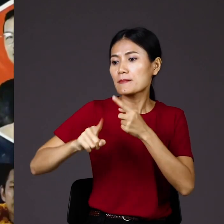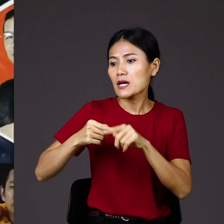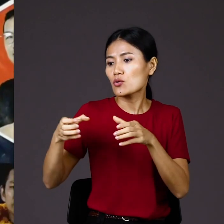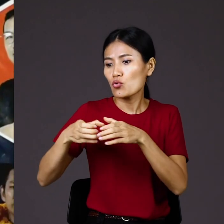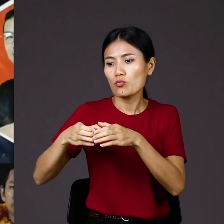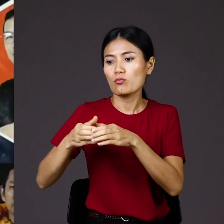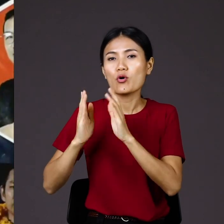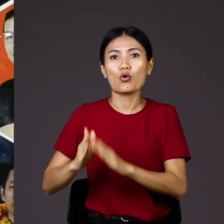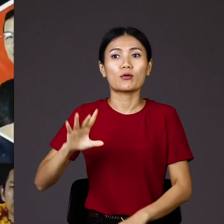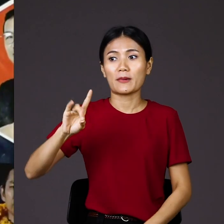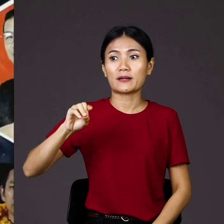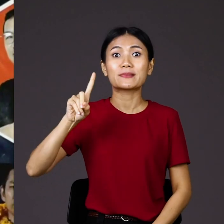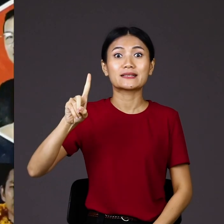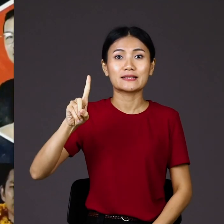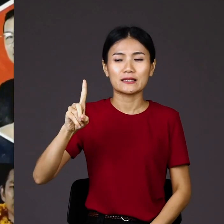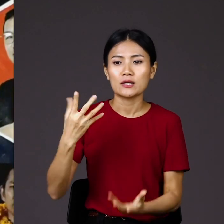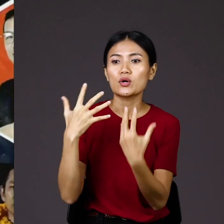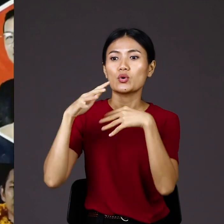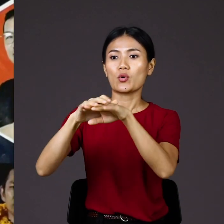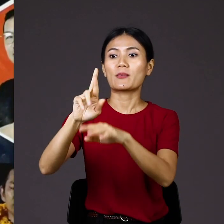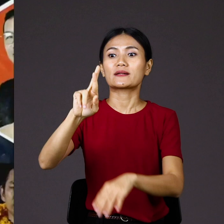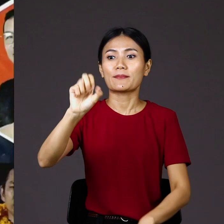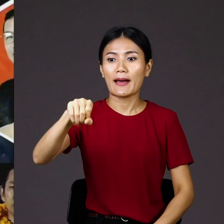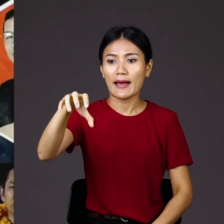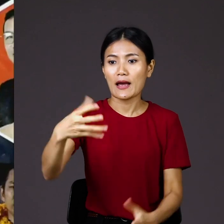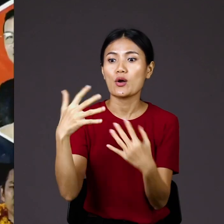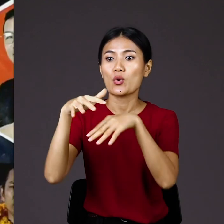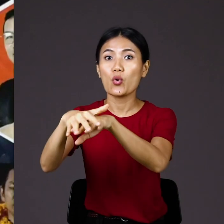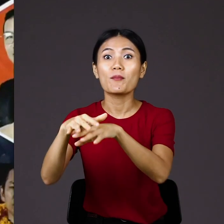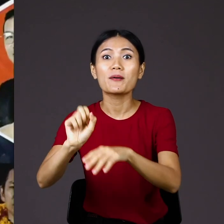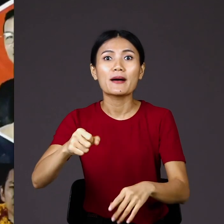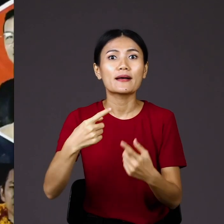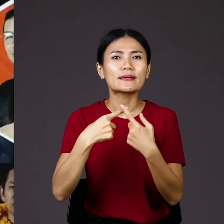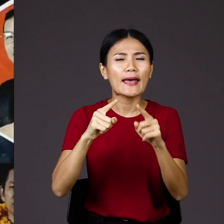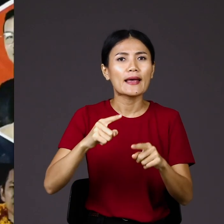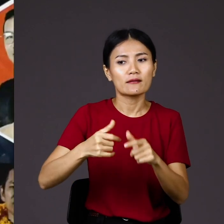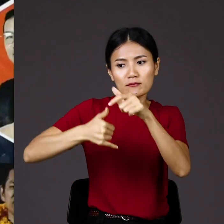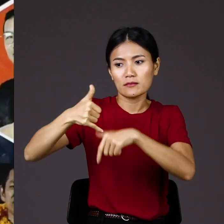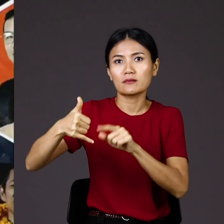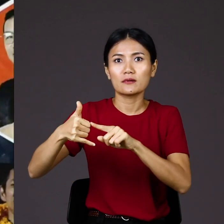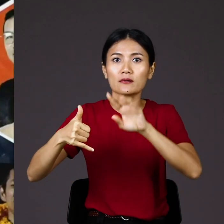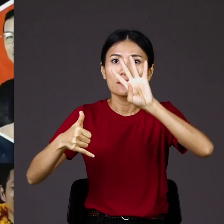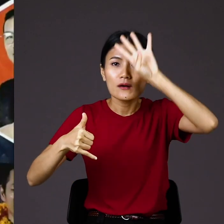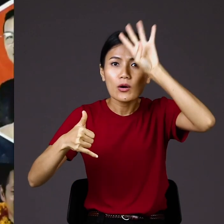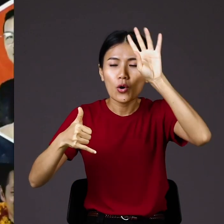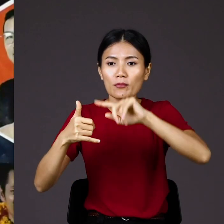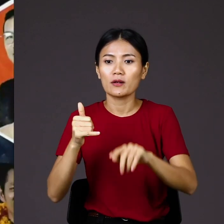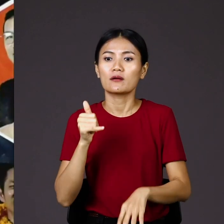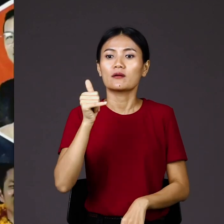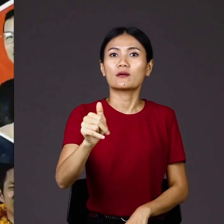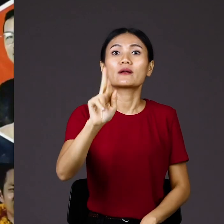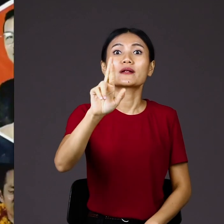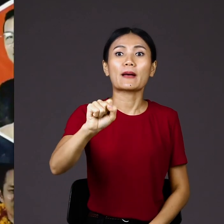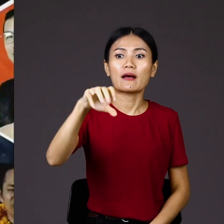ชีวิตธนาธรได้เข้าไปอยู่ในนั้นเพียงไม่ถึง10นาทีครับ